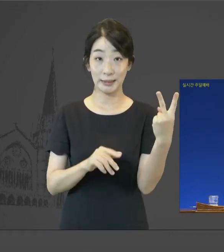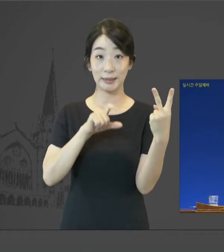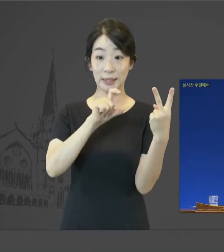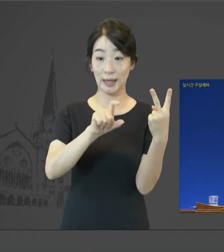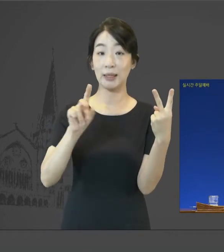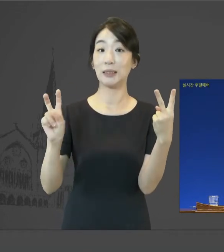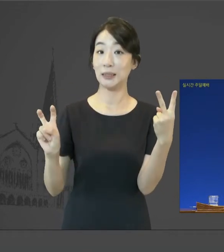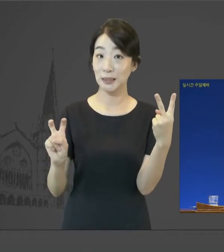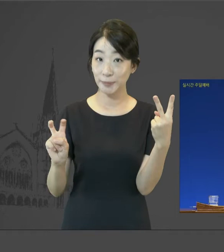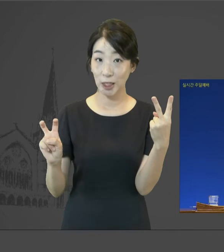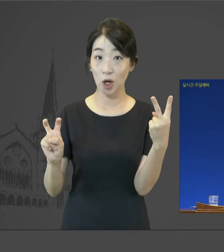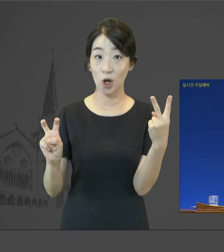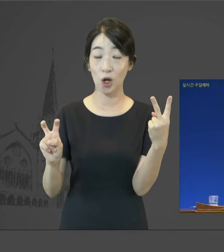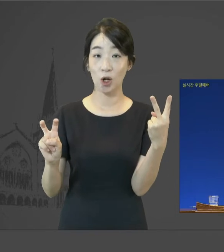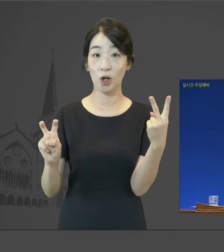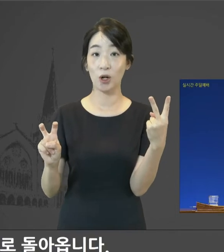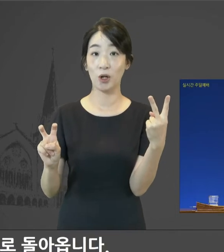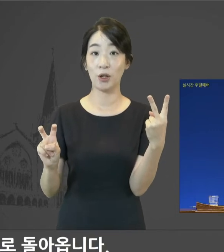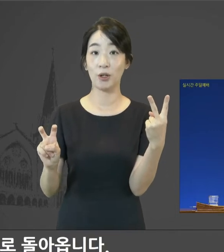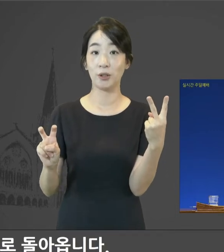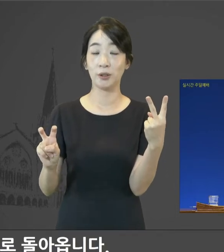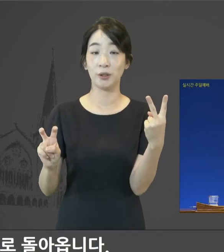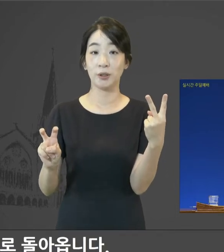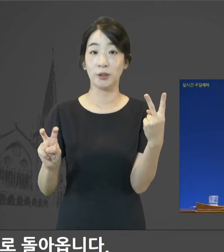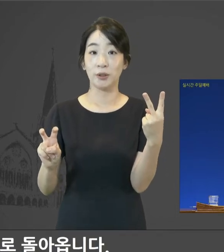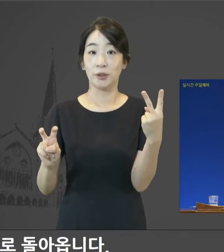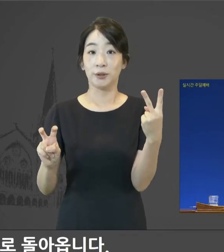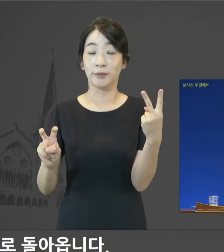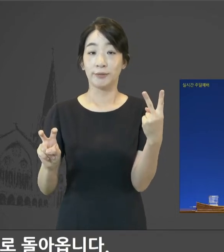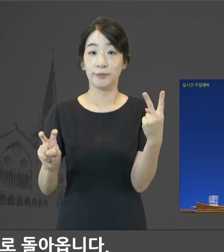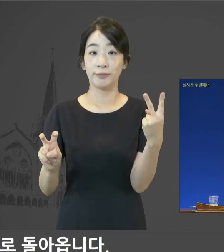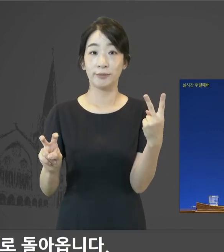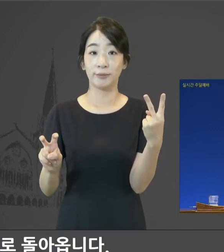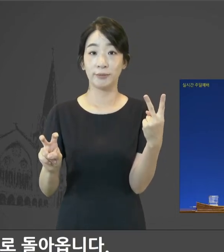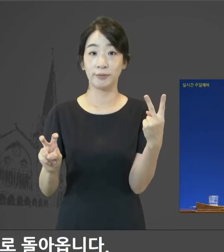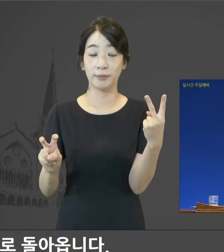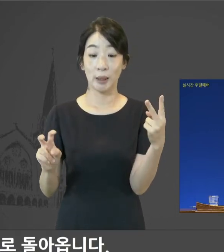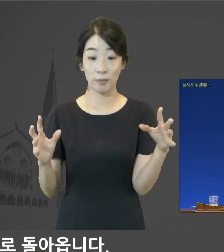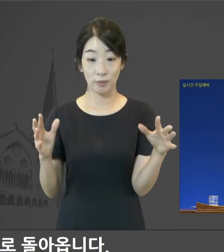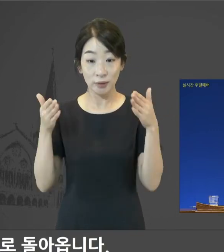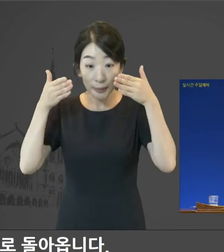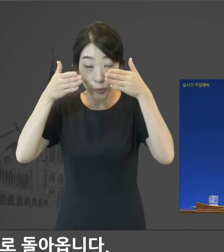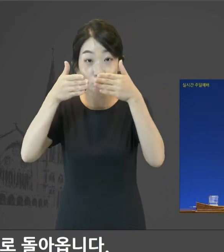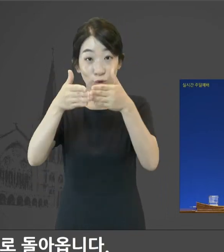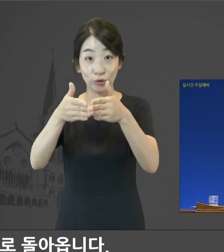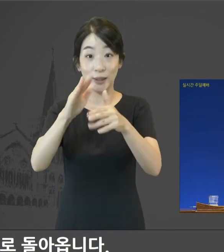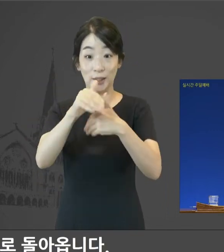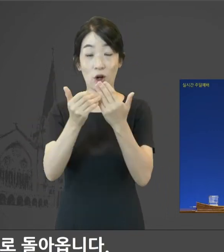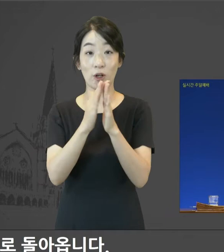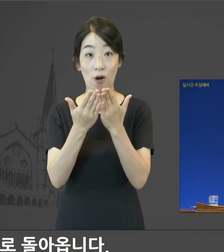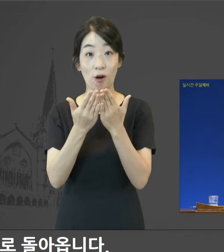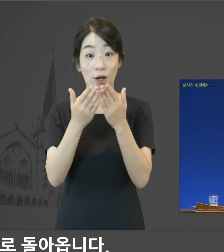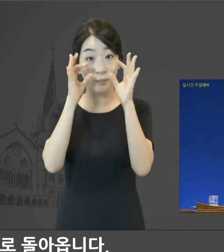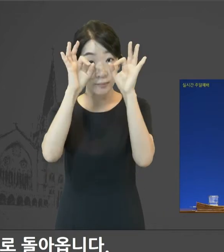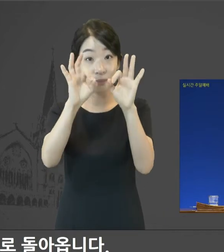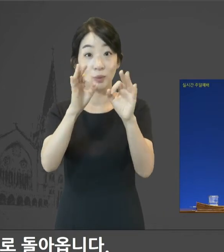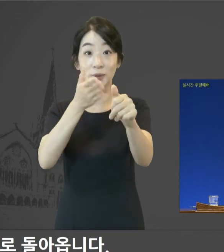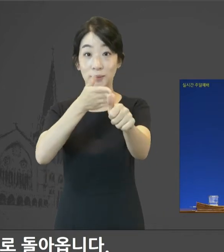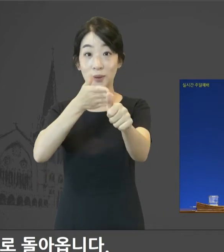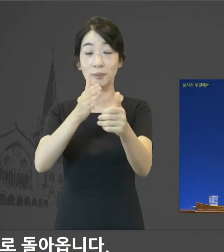20절 보았는데 제가 한번 다시 읽어드릴 텐데 집중해서 여러분 꼭 성경 보시면서 따라오시기